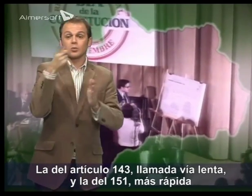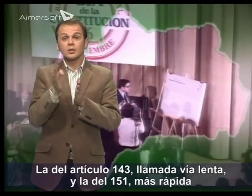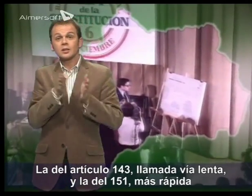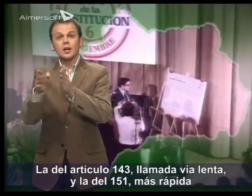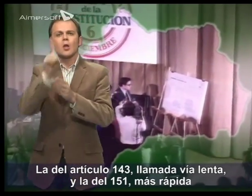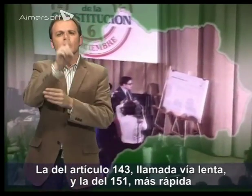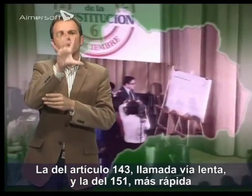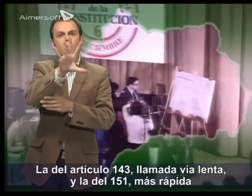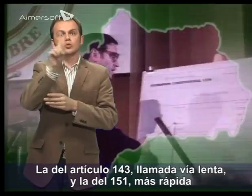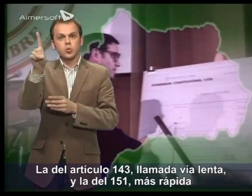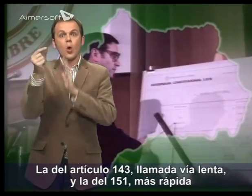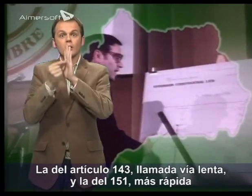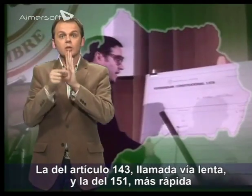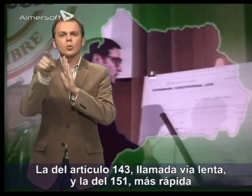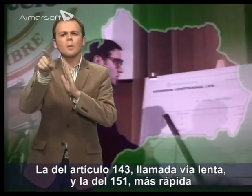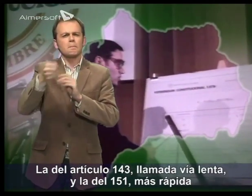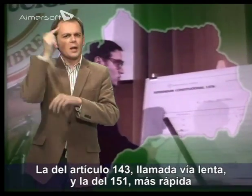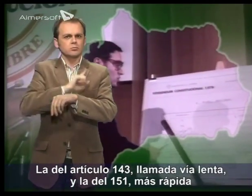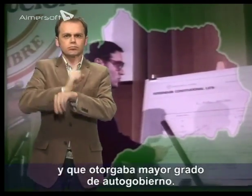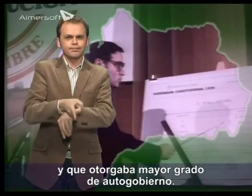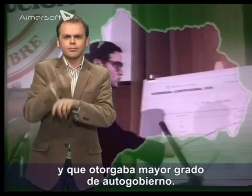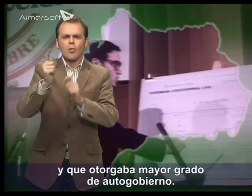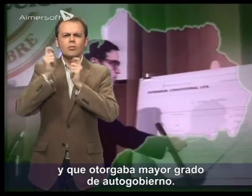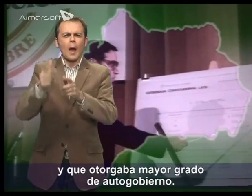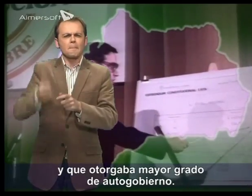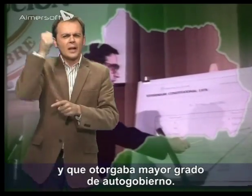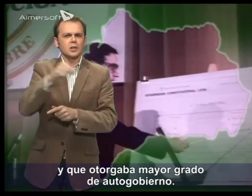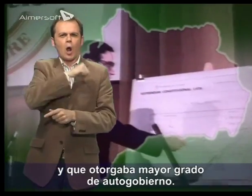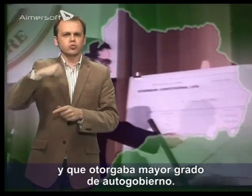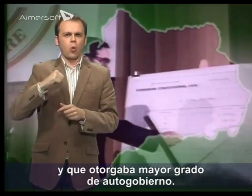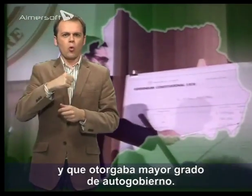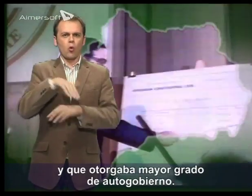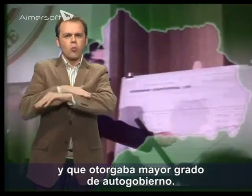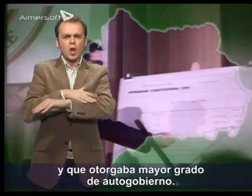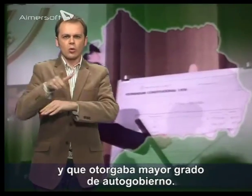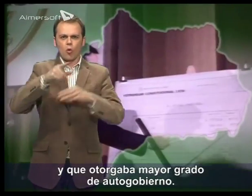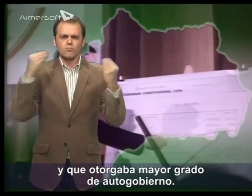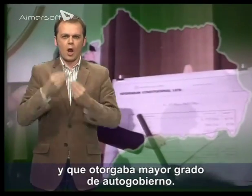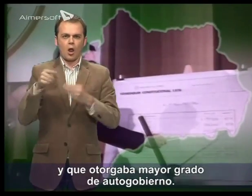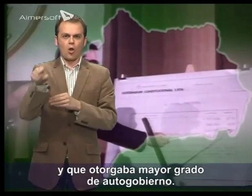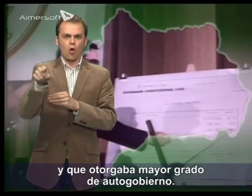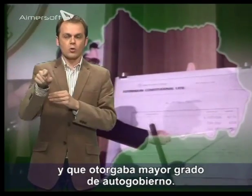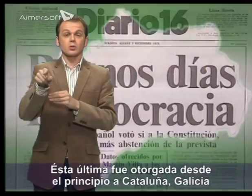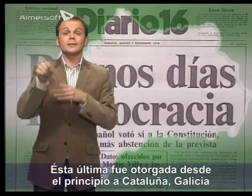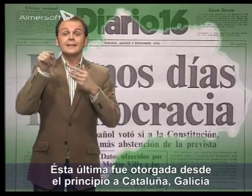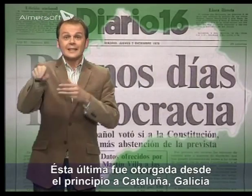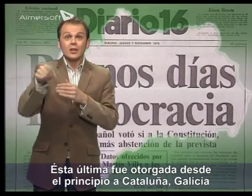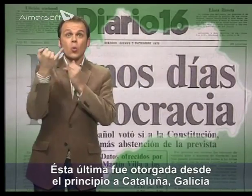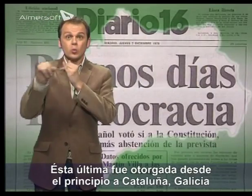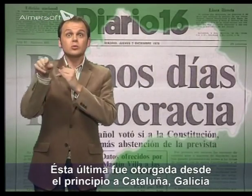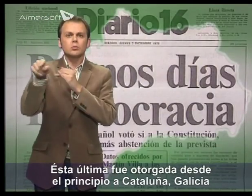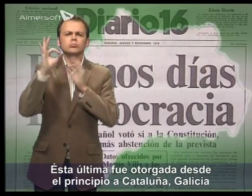y la del 151, más rápida y que otorgaba mayor grado de autogobierno. Esta última